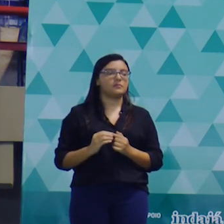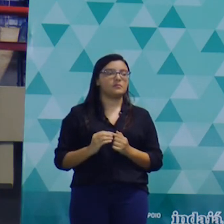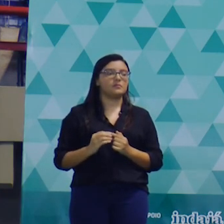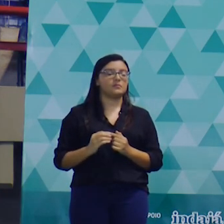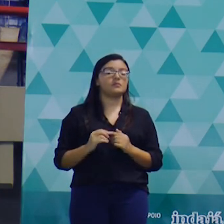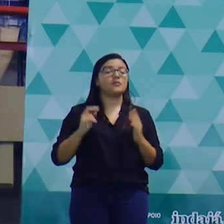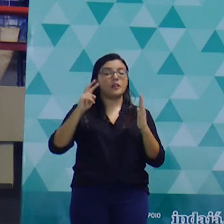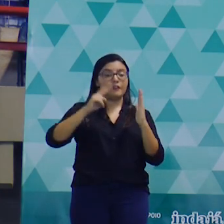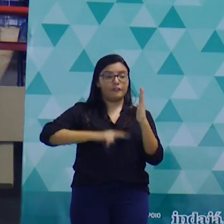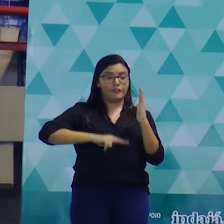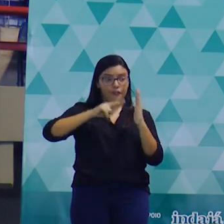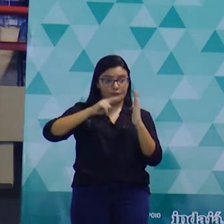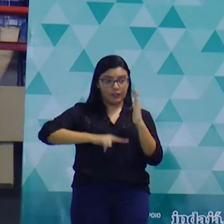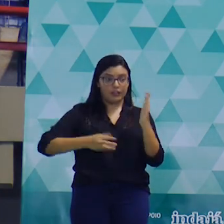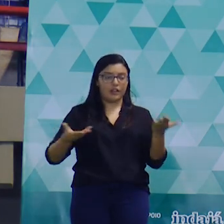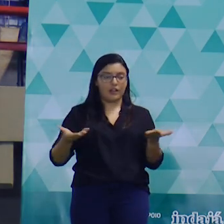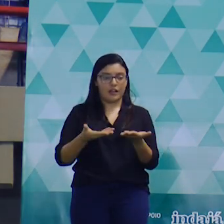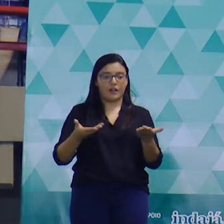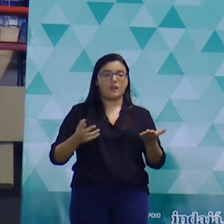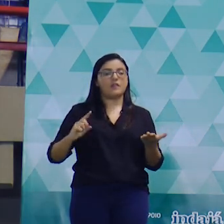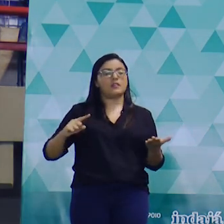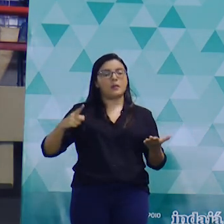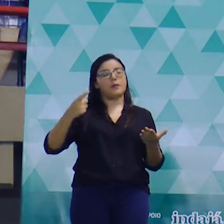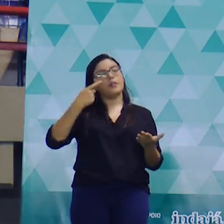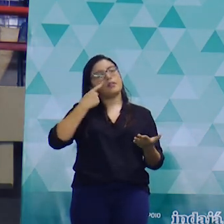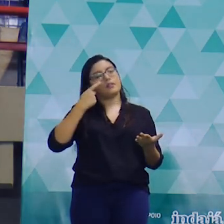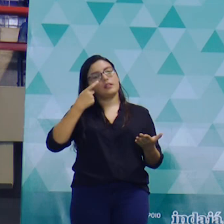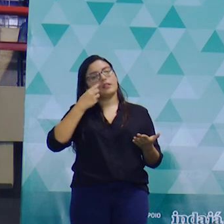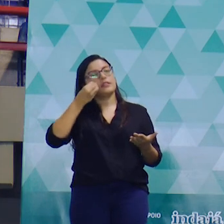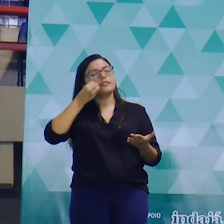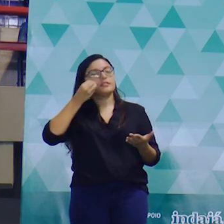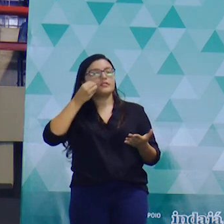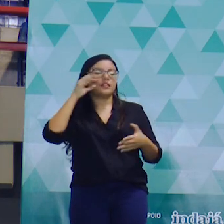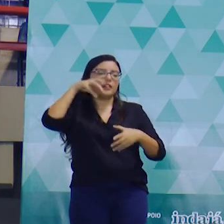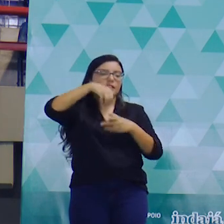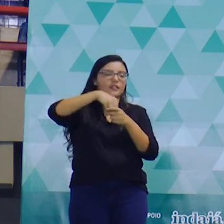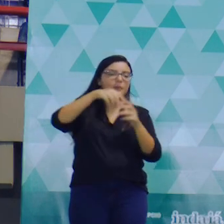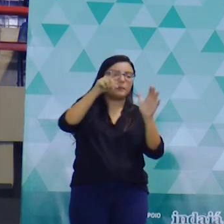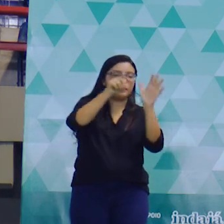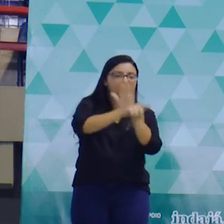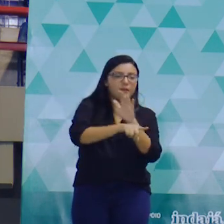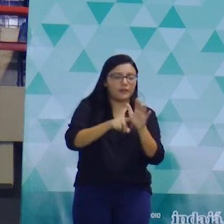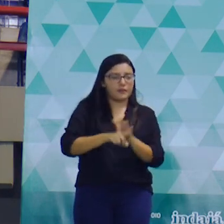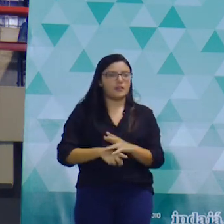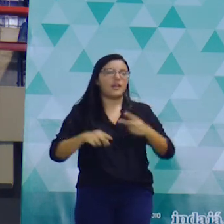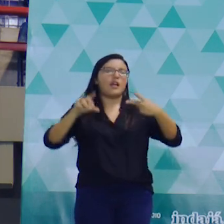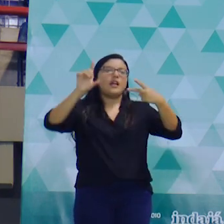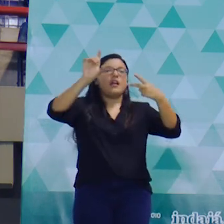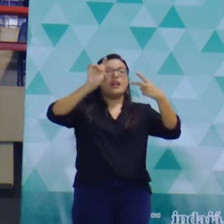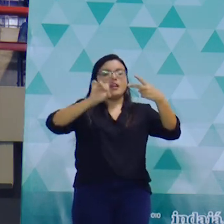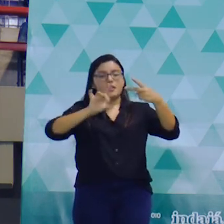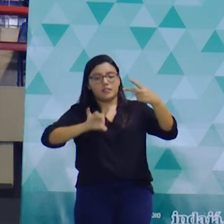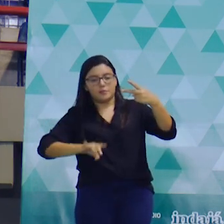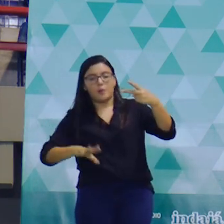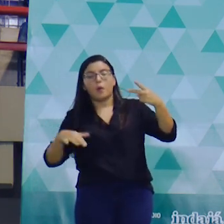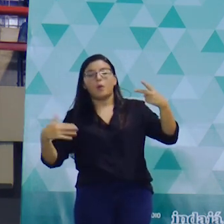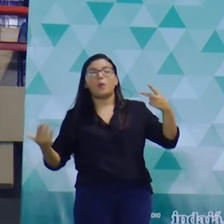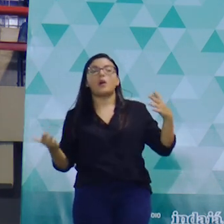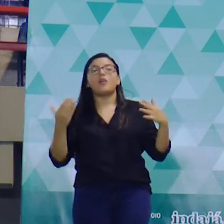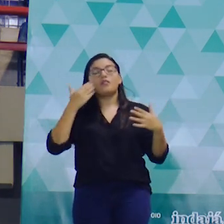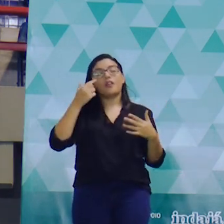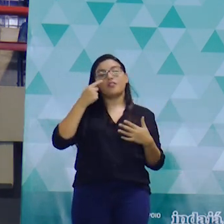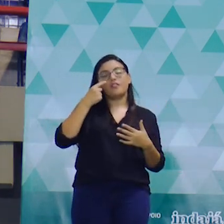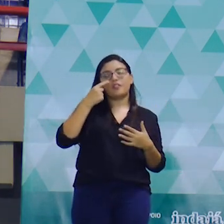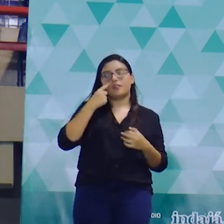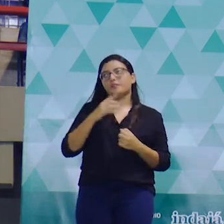Eu vou ler a questão, e aí a gente vai tentar ver dentro da questão se tem algum caso especial e que caso especial é esse.